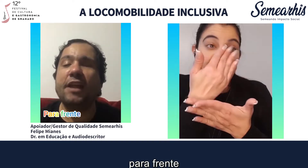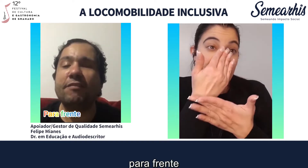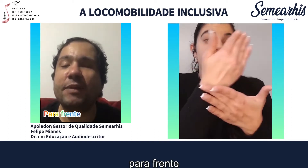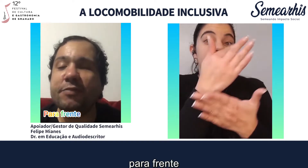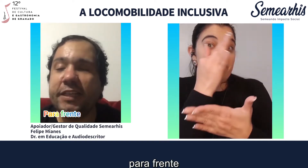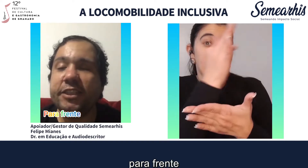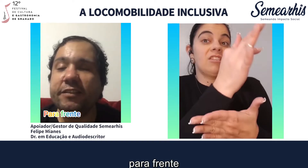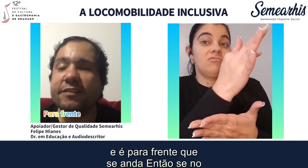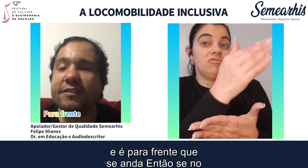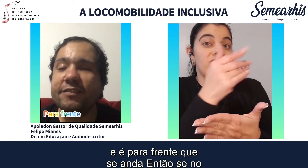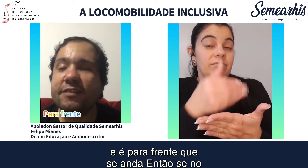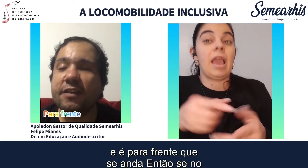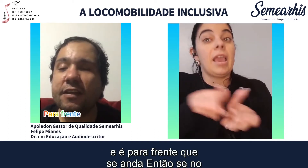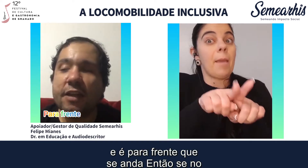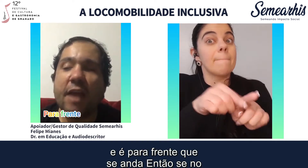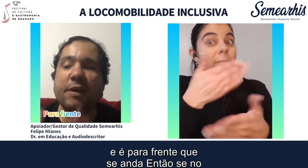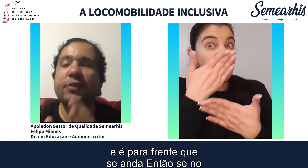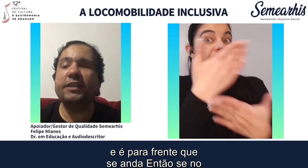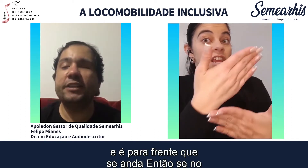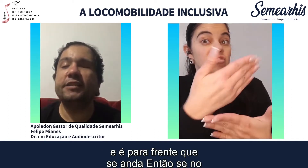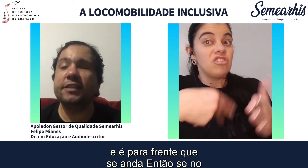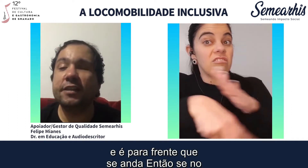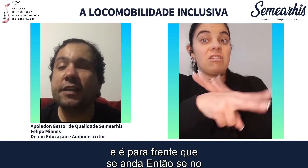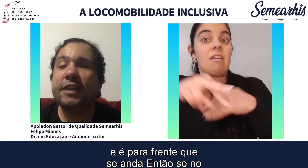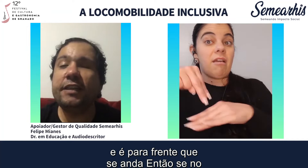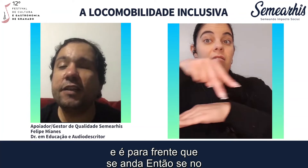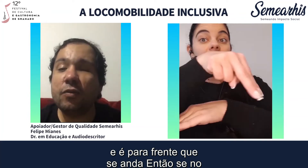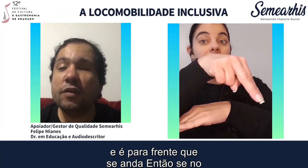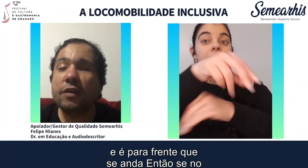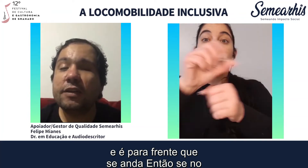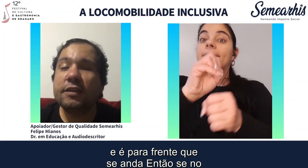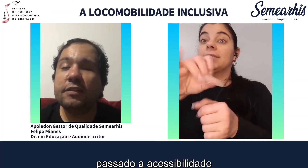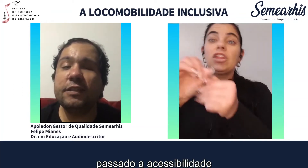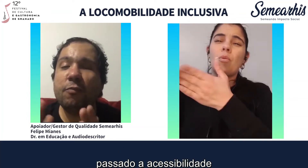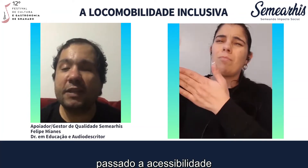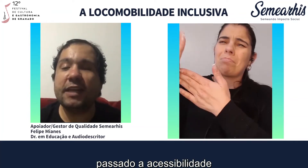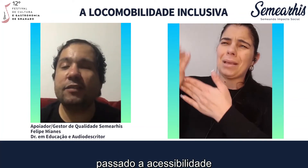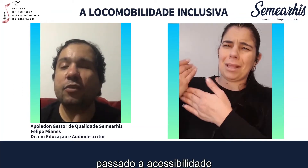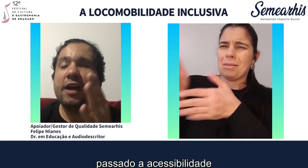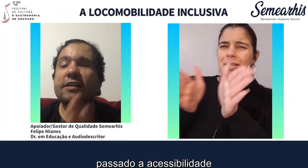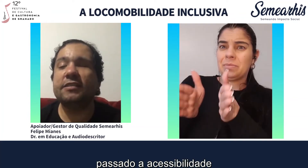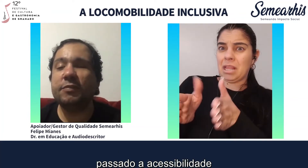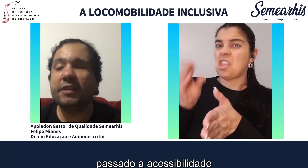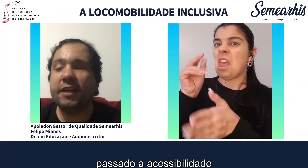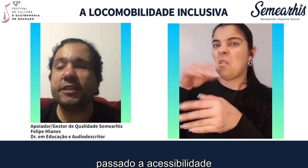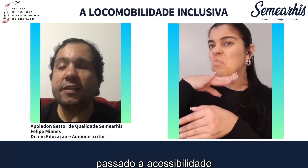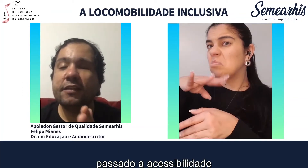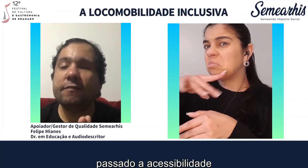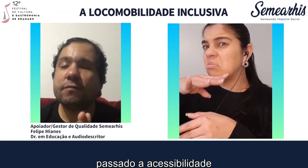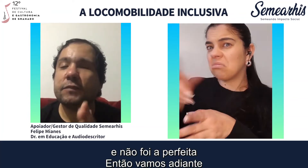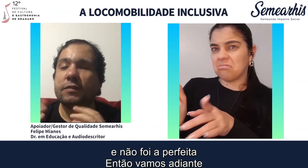só me leva para frente, é para frente que se anda. Então, se no passado a